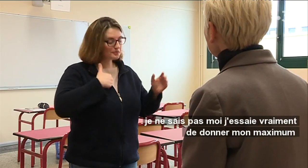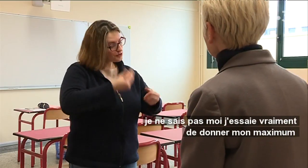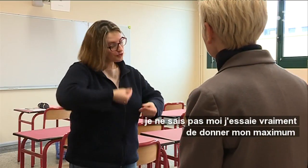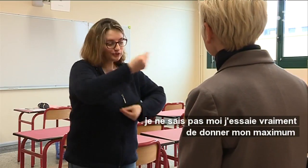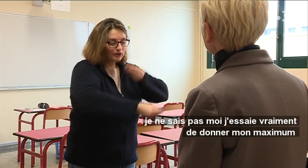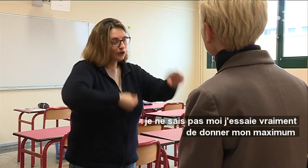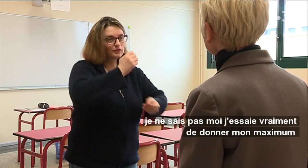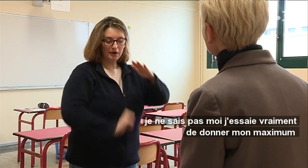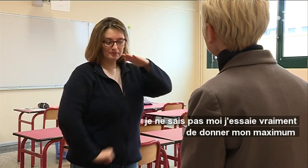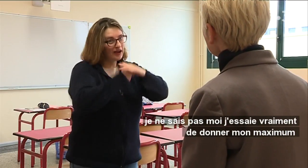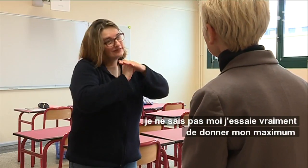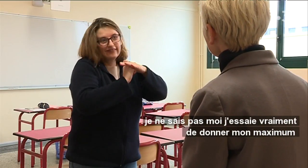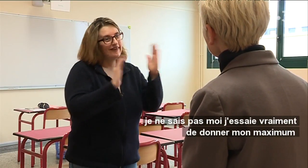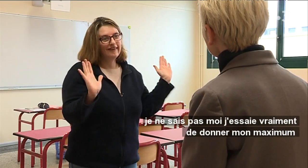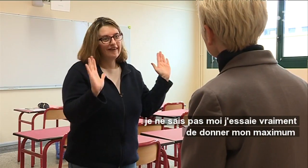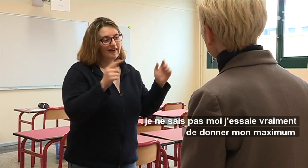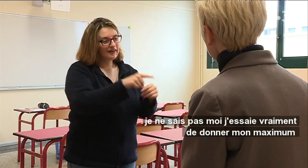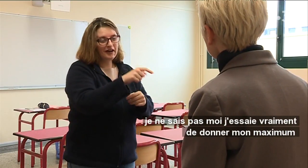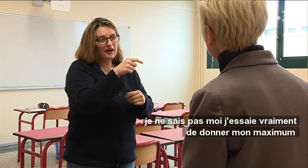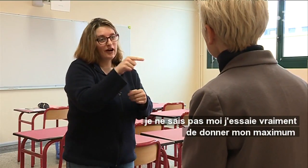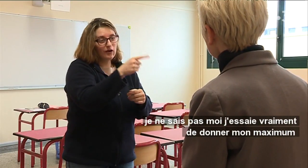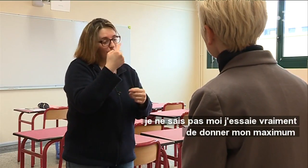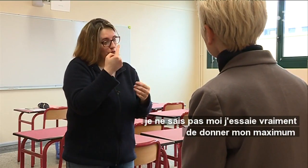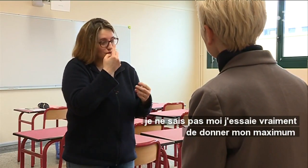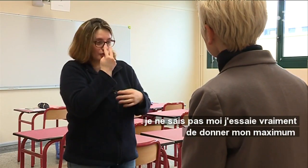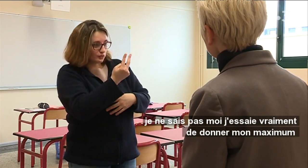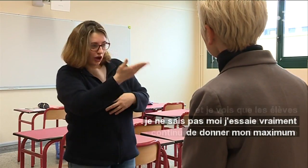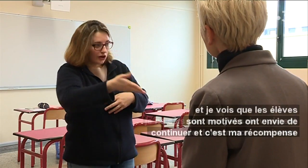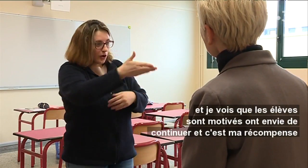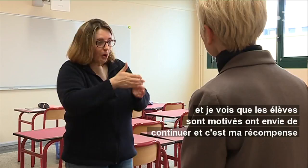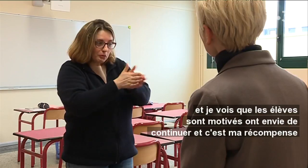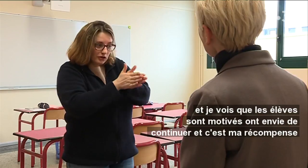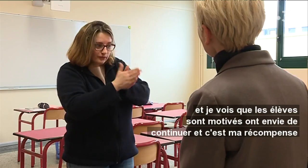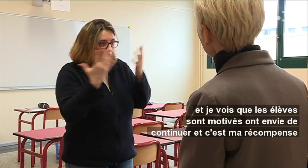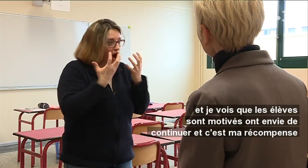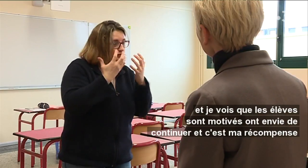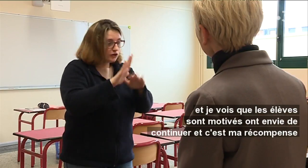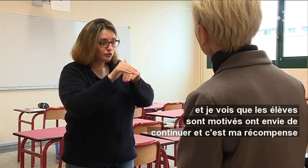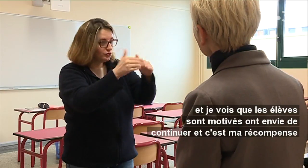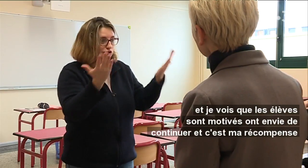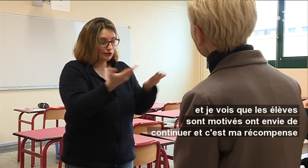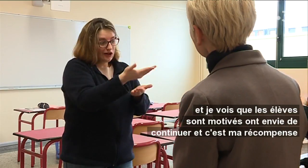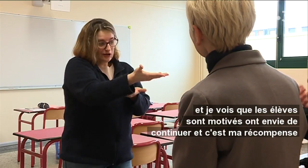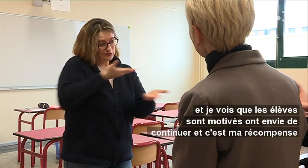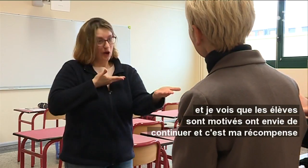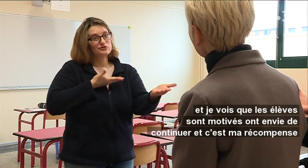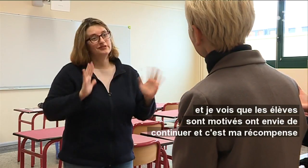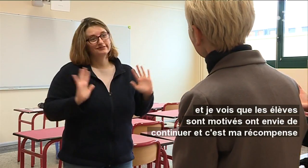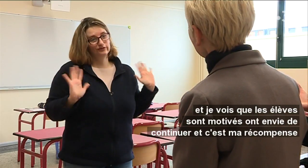Je sais pas, moi j'essaye vraiment de donner mon maximum. Et je vois que les élèves sont motivés, ont